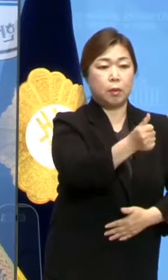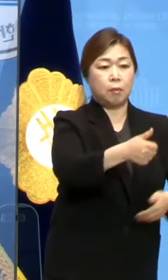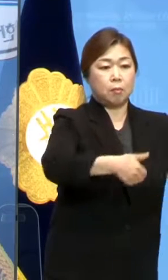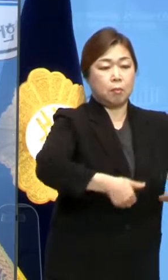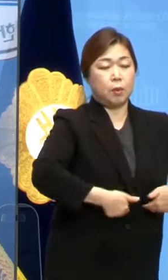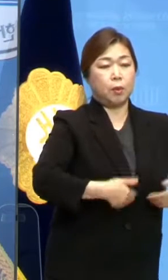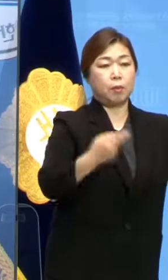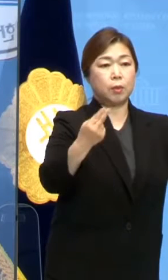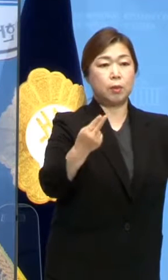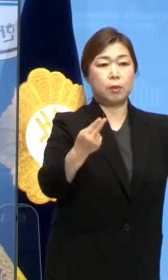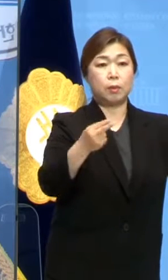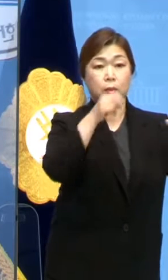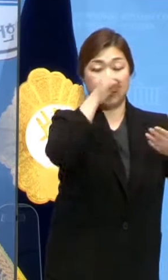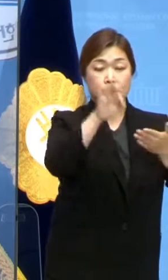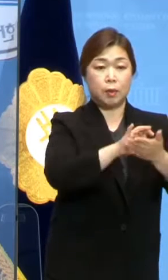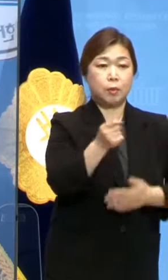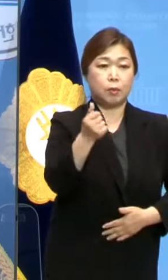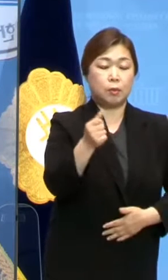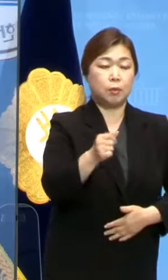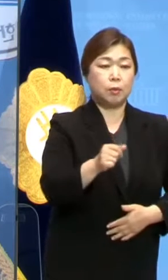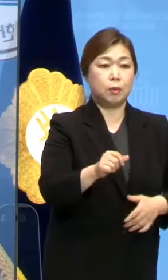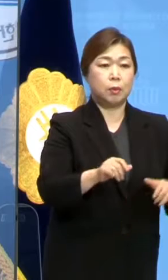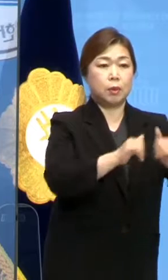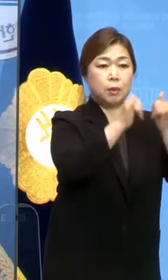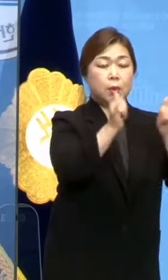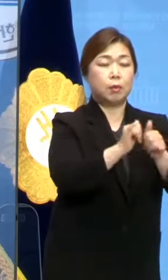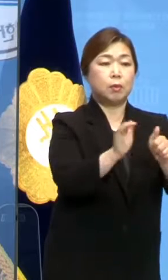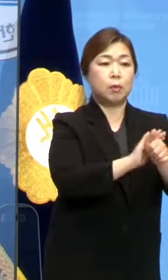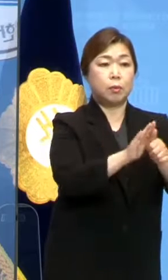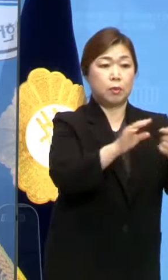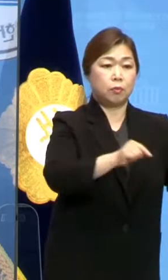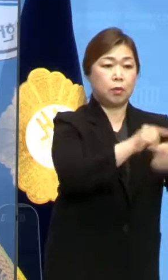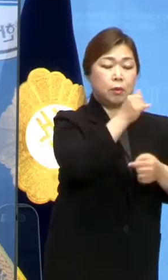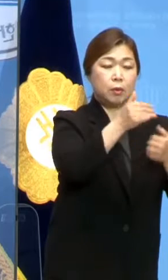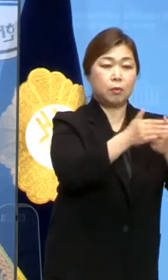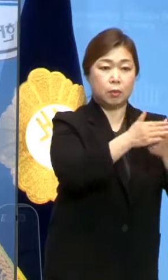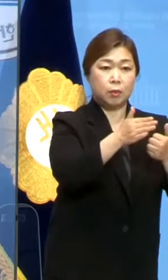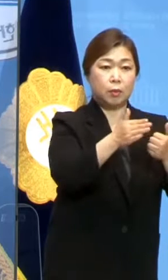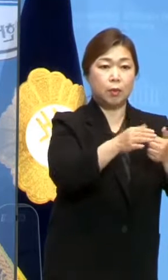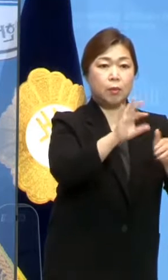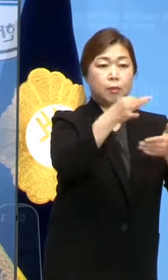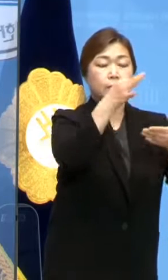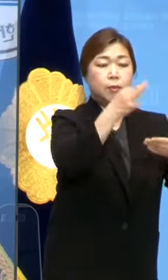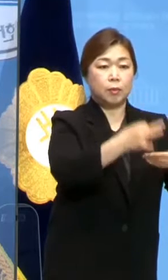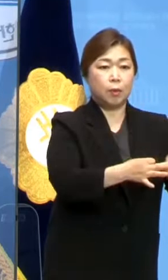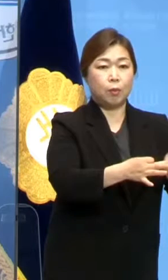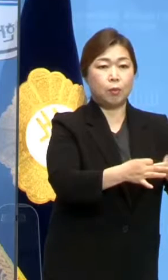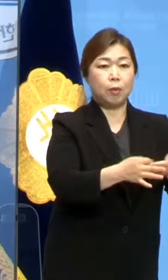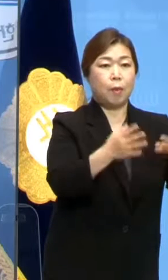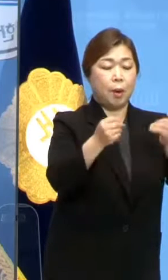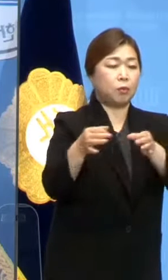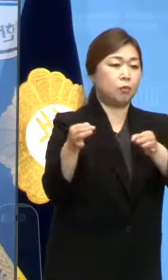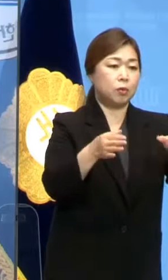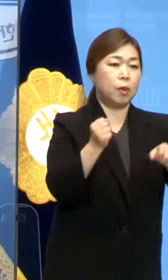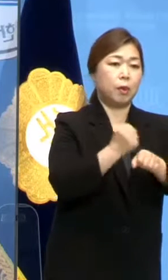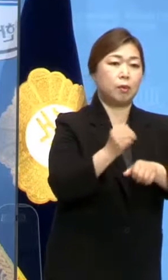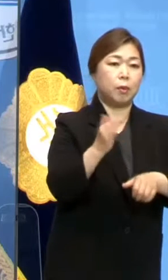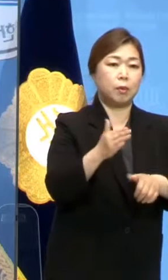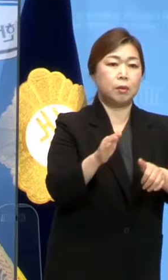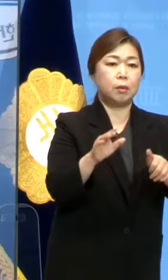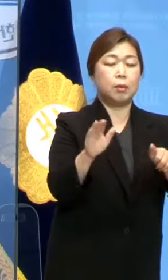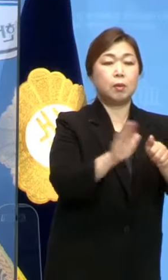예산으로 사회 서비스가 운용 되다보니 낮은 임금 책에 많이 투자해야 하는 서비스